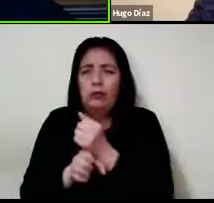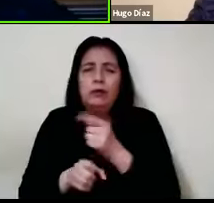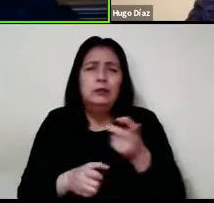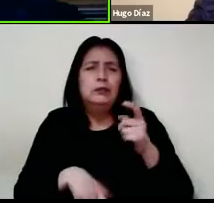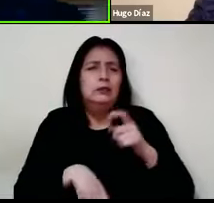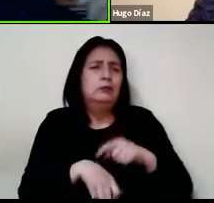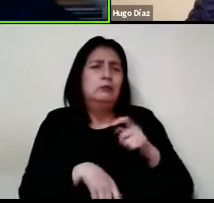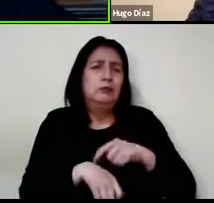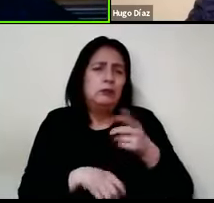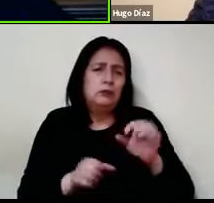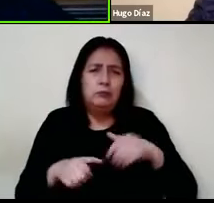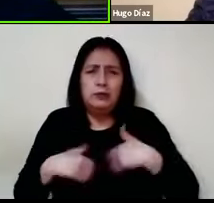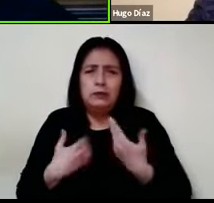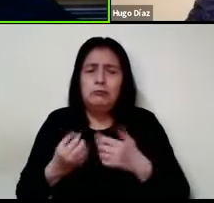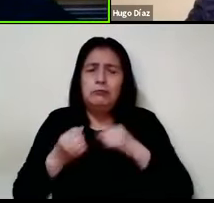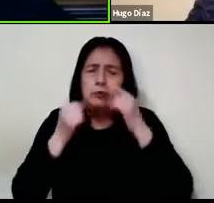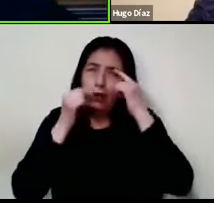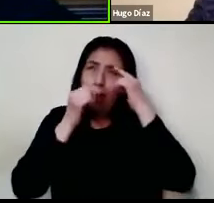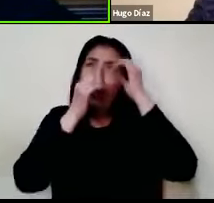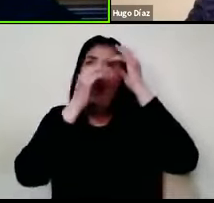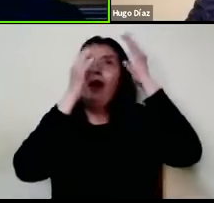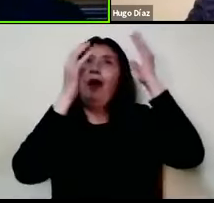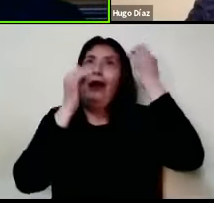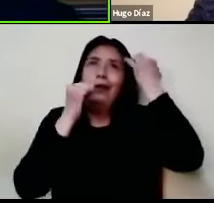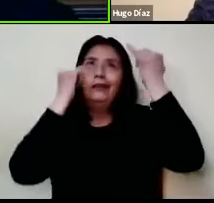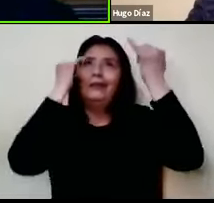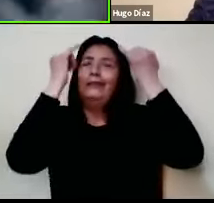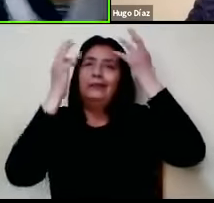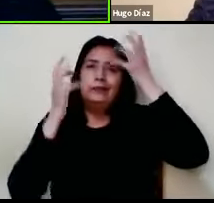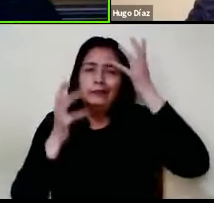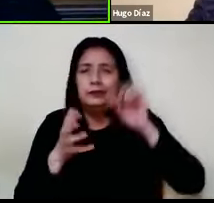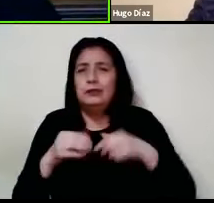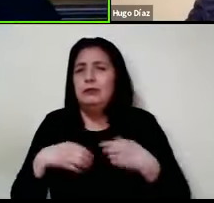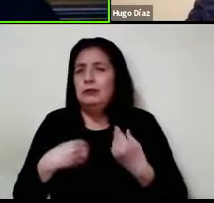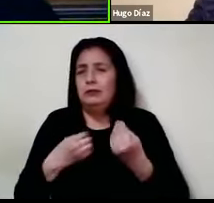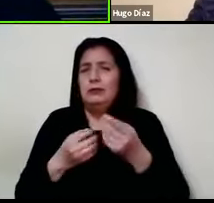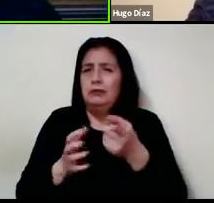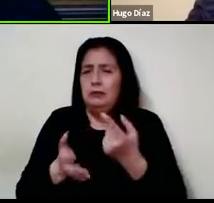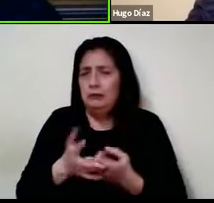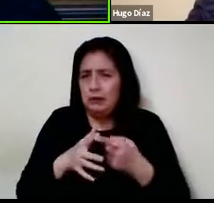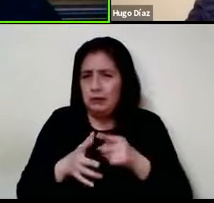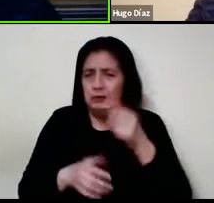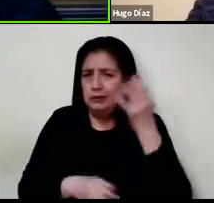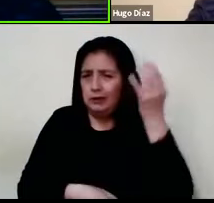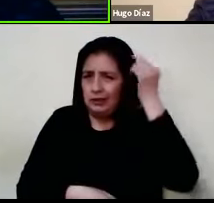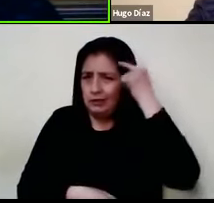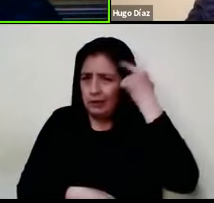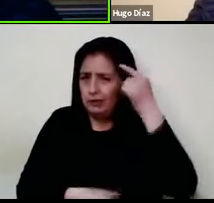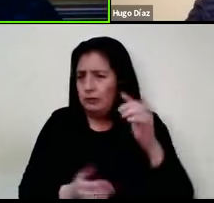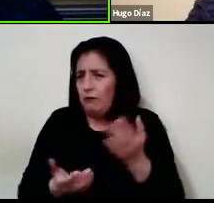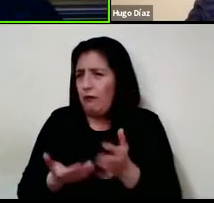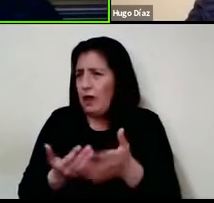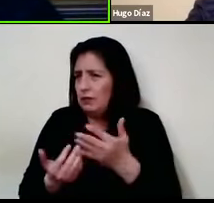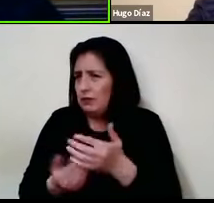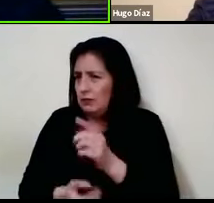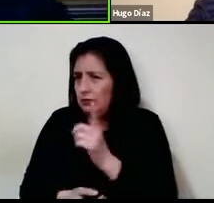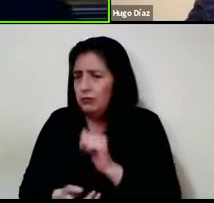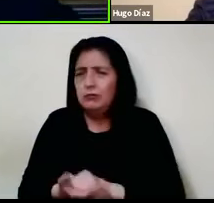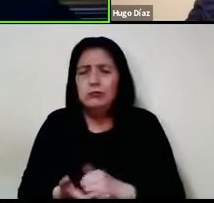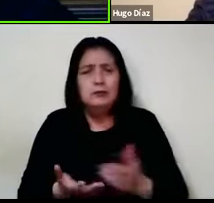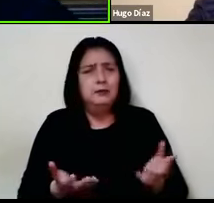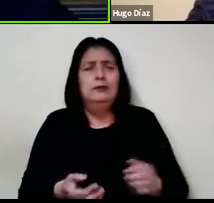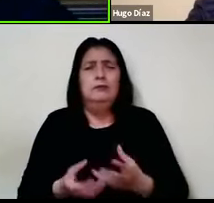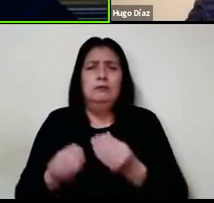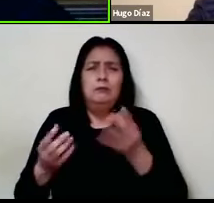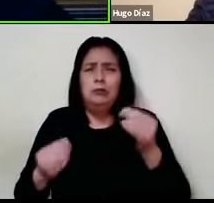momento para poder iluminar ideas, mentes, y empezar a formalizar lo que está en tu cerebro. No es fácil, no es fácil, como